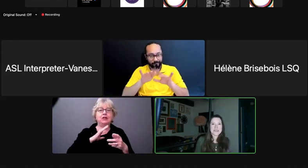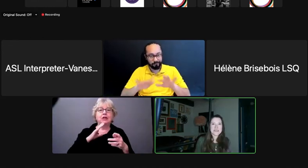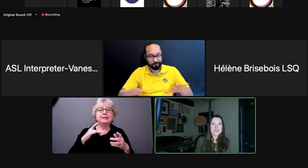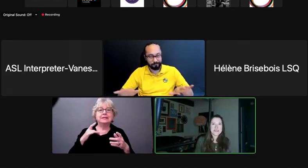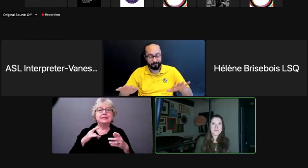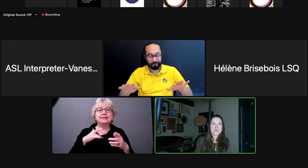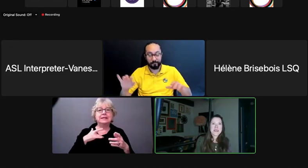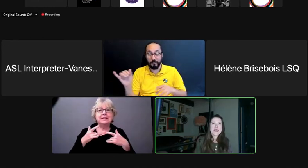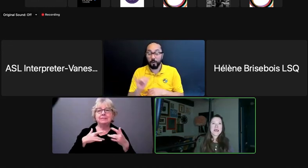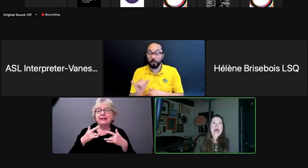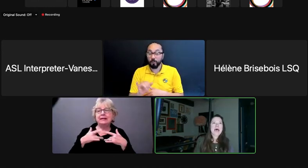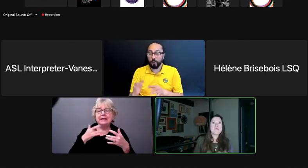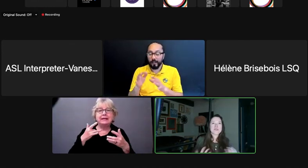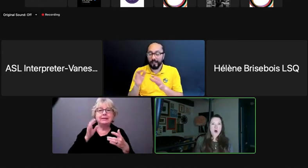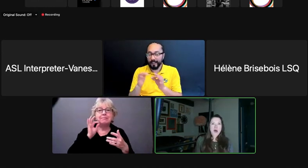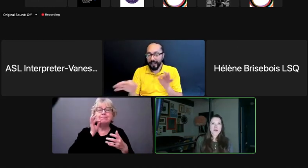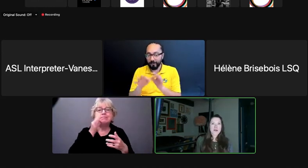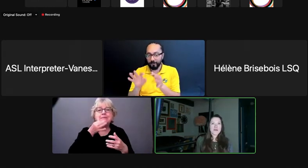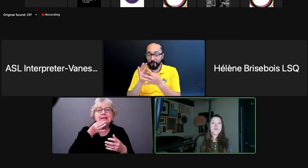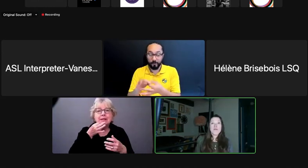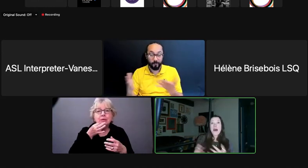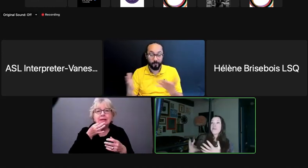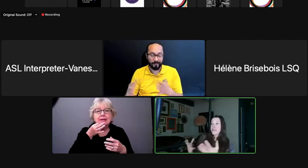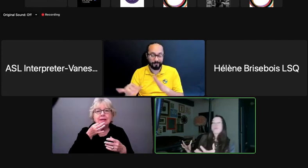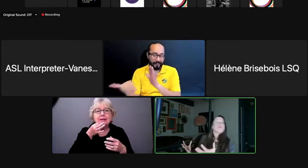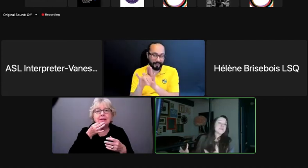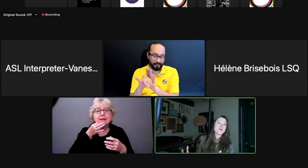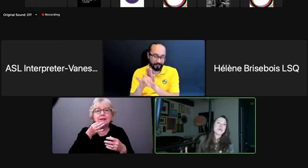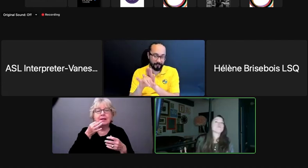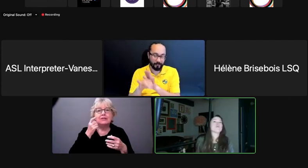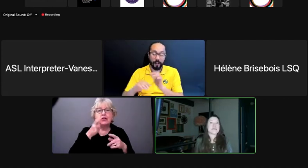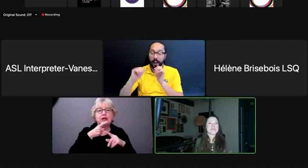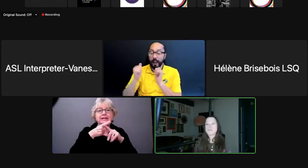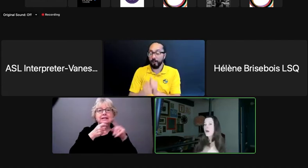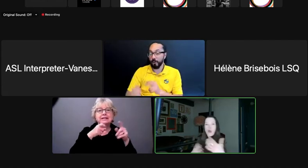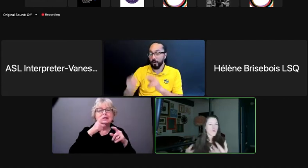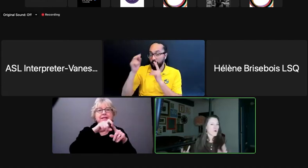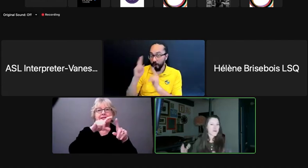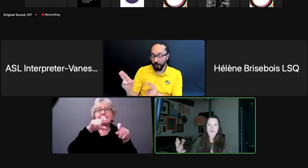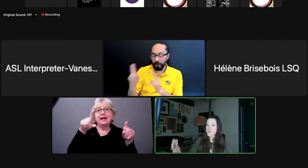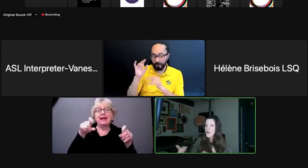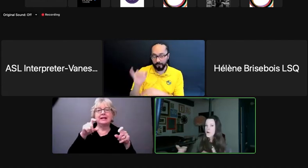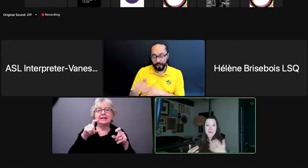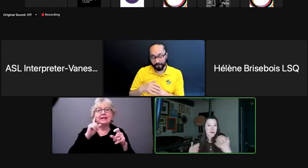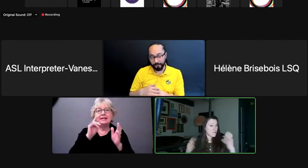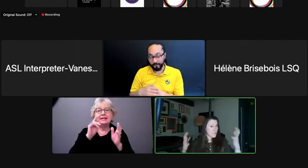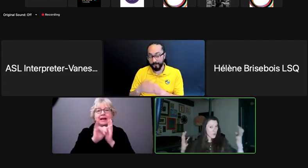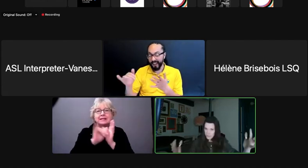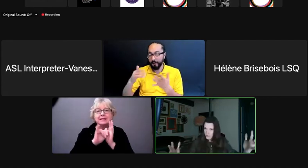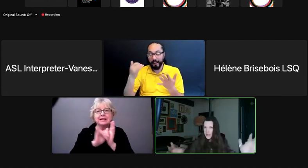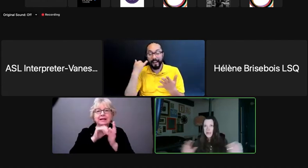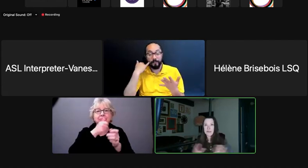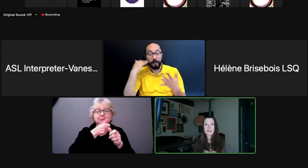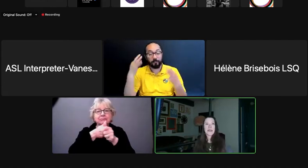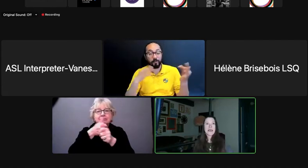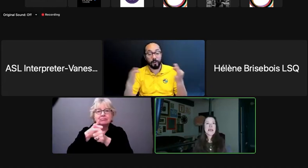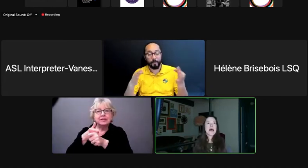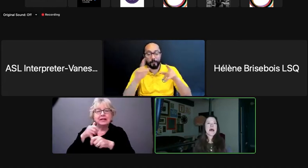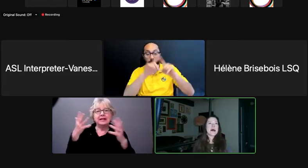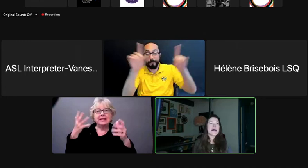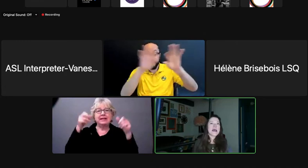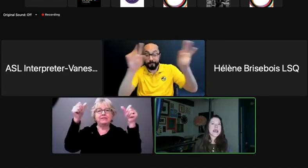en fonction de différentes identités colportées ou affichées par